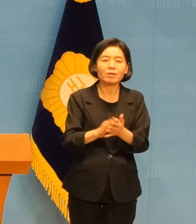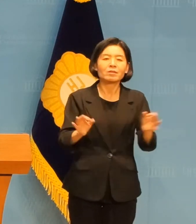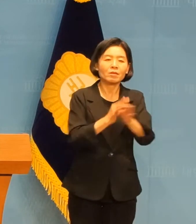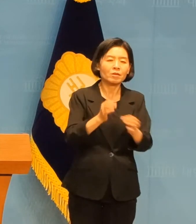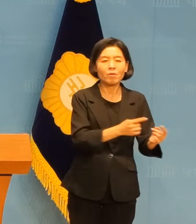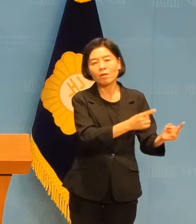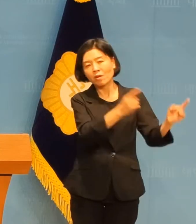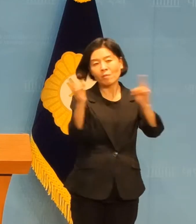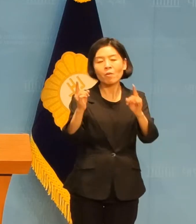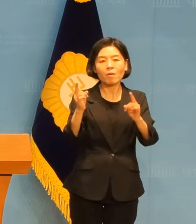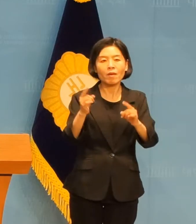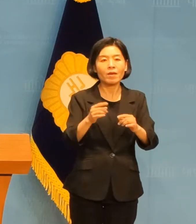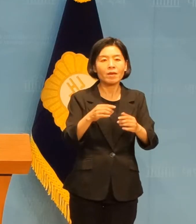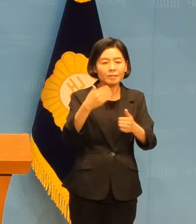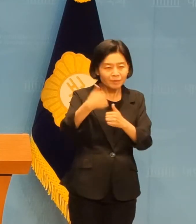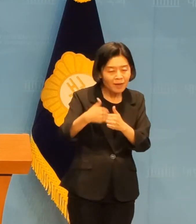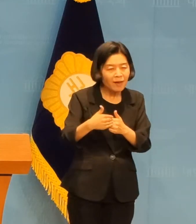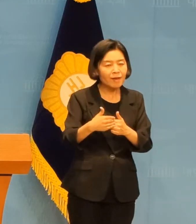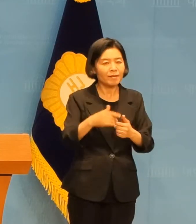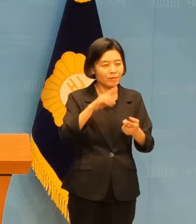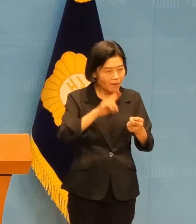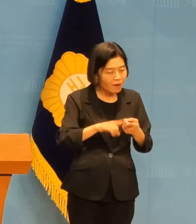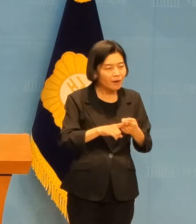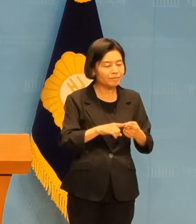국민의 요구에 응답해야 합니다.